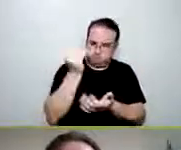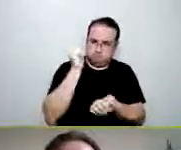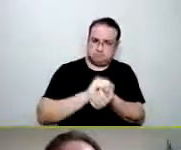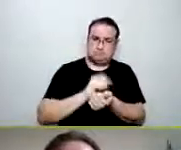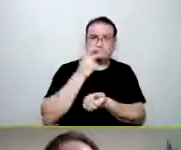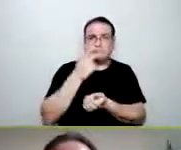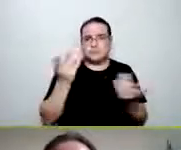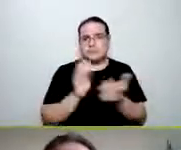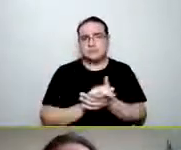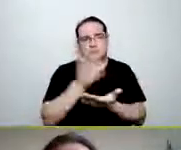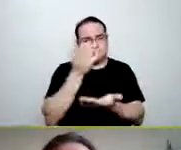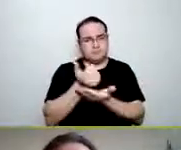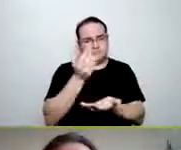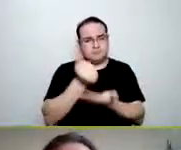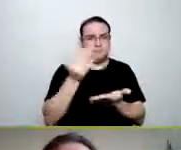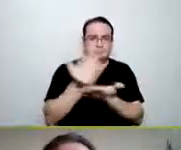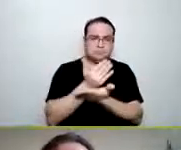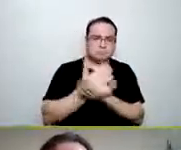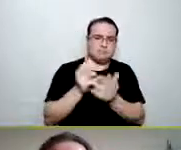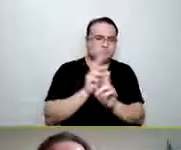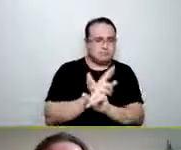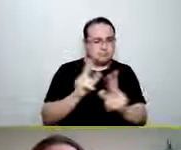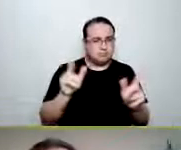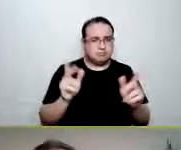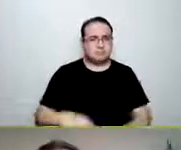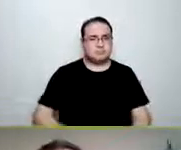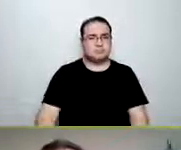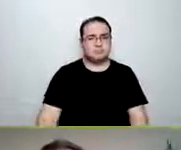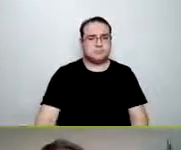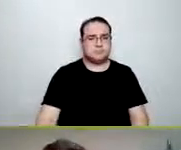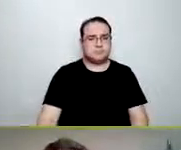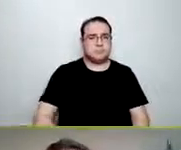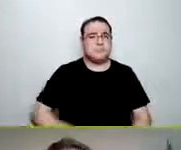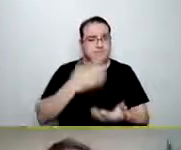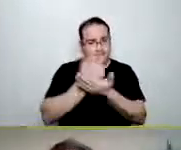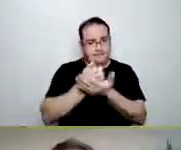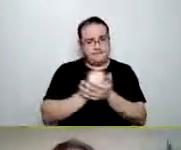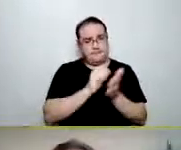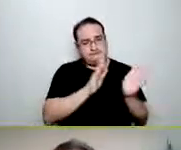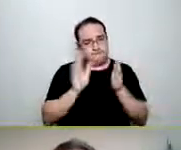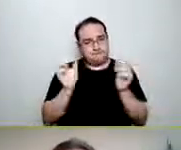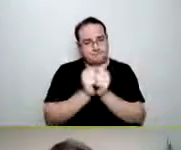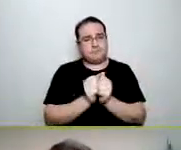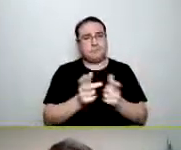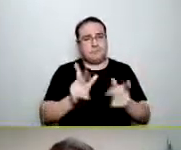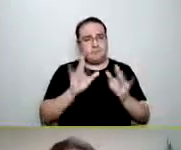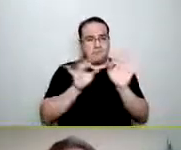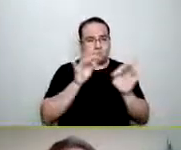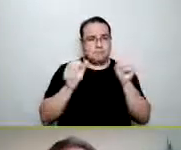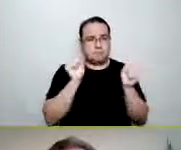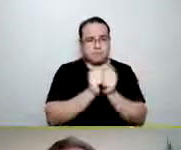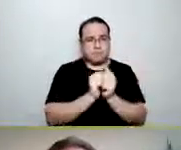só algumas gravações avulsas, desconexas, né? Essas gravações devem ser processados, cortados, trabalhados